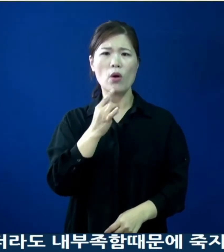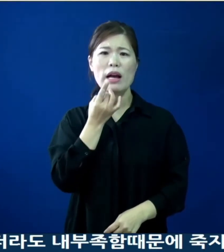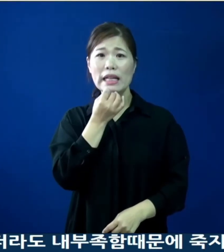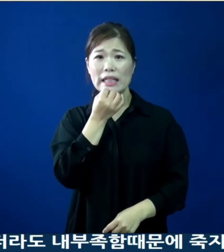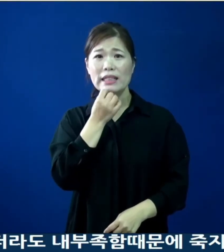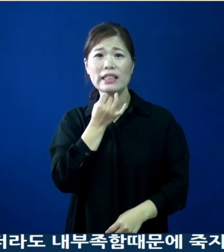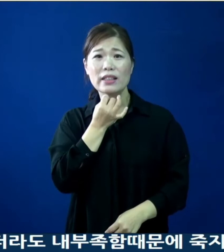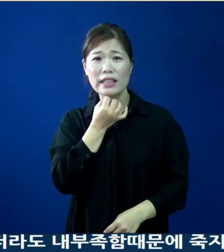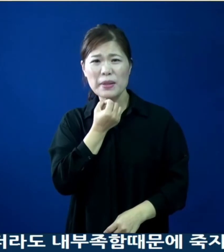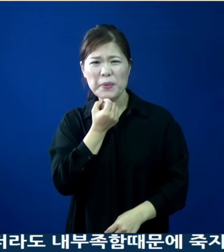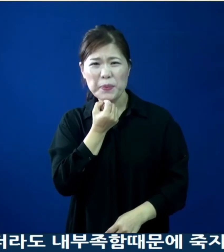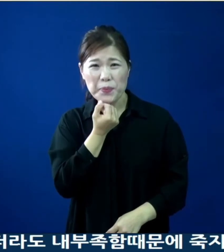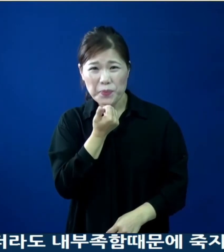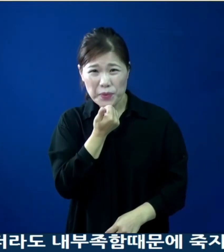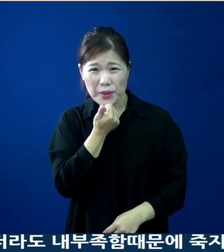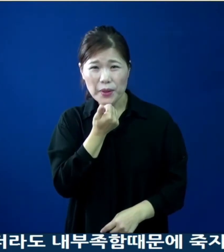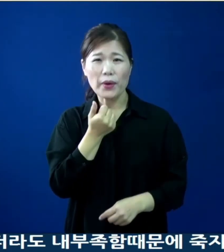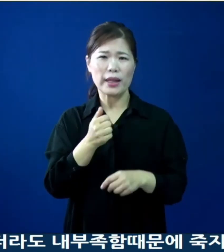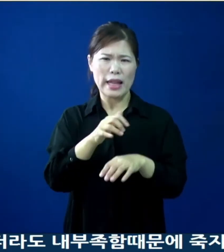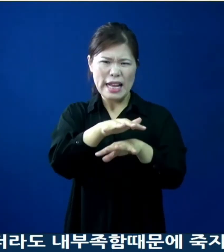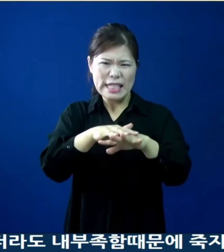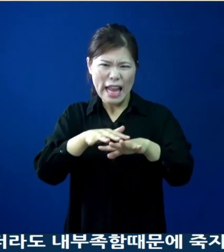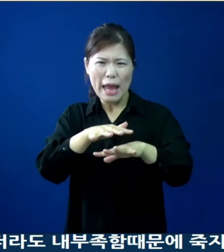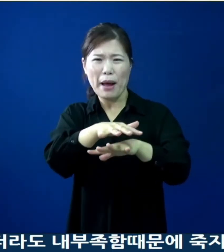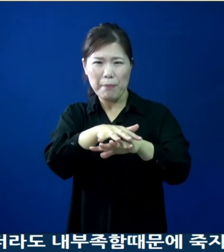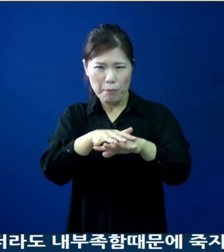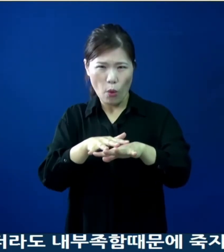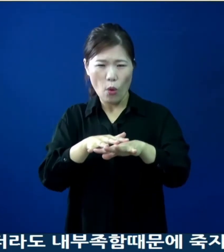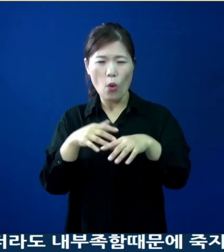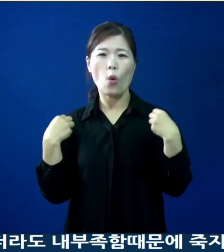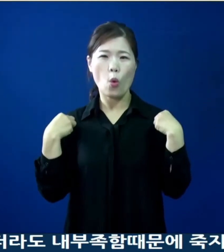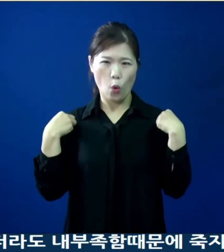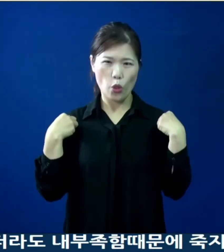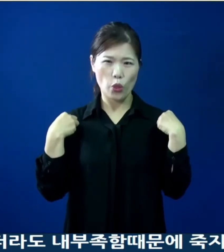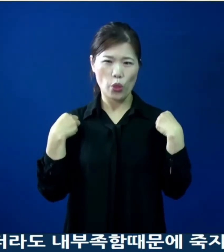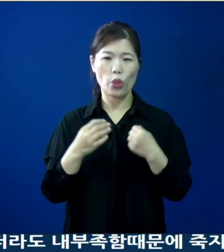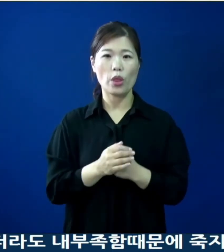성경을 보고 그림을 보여드리겠습니다.